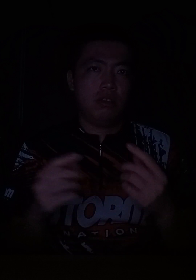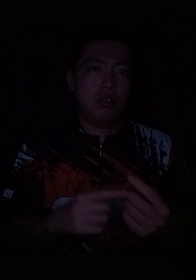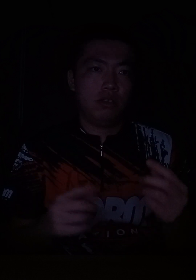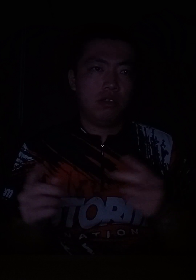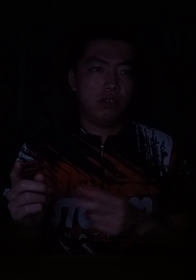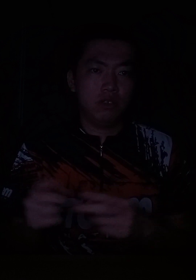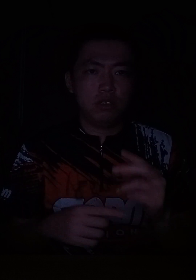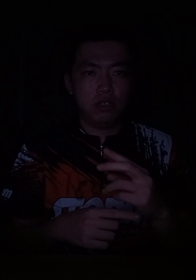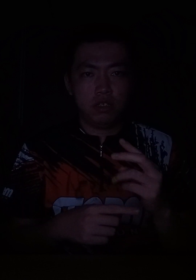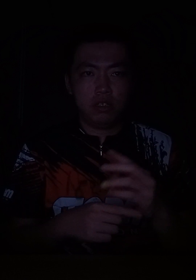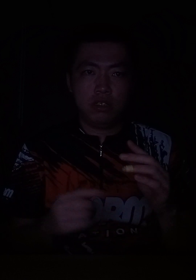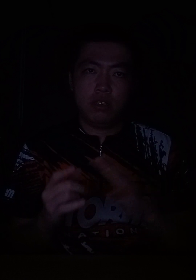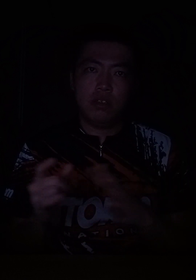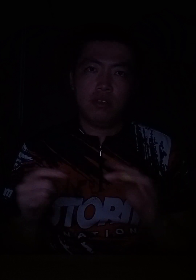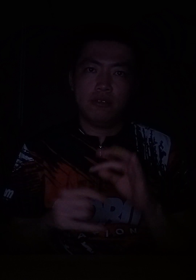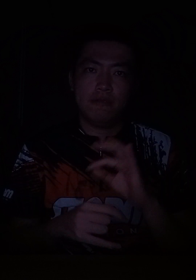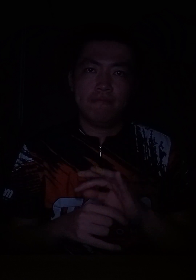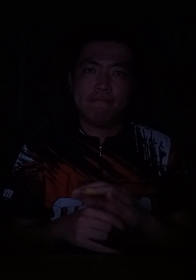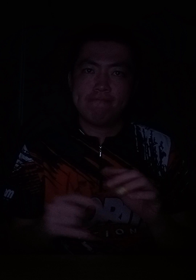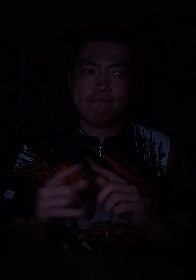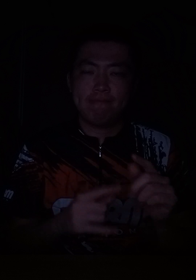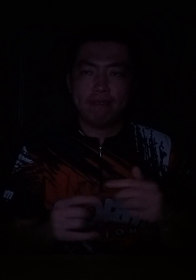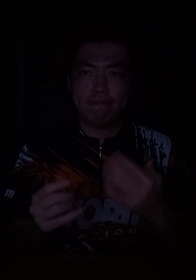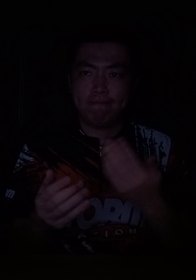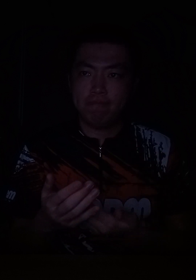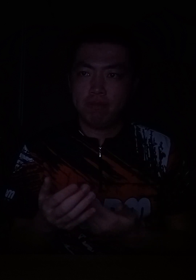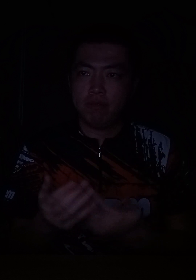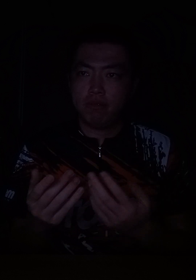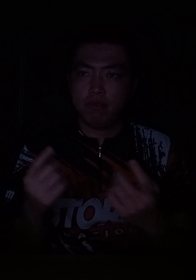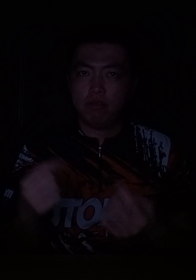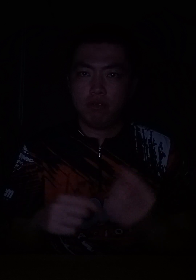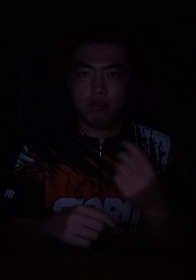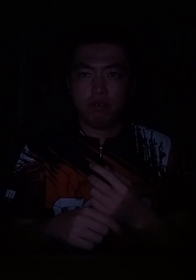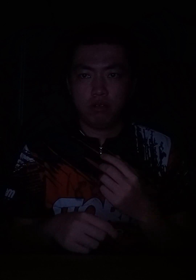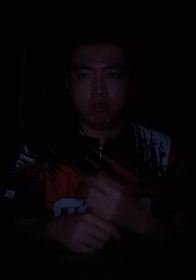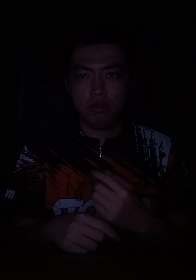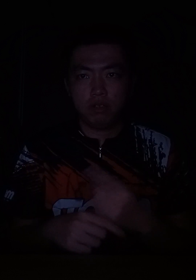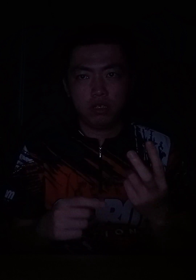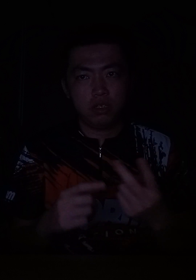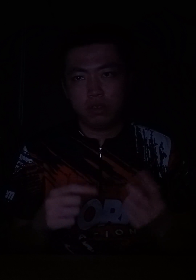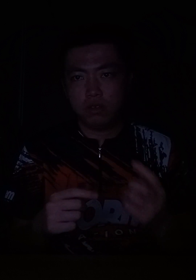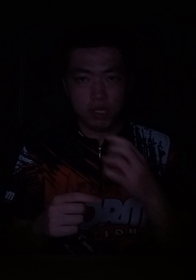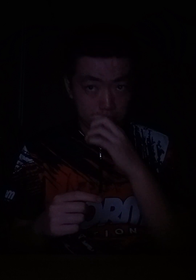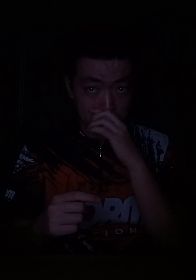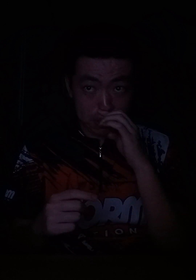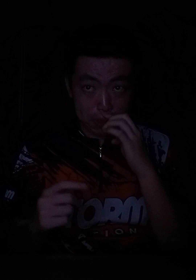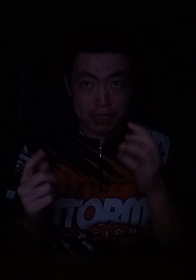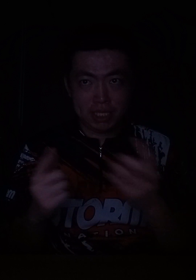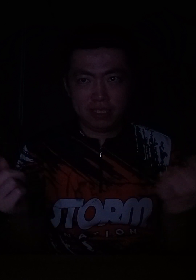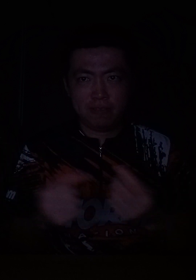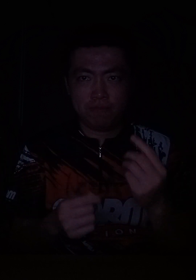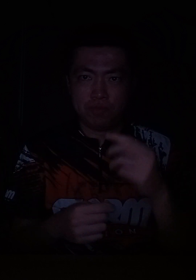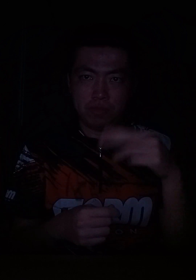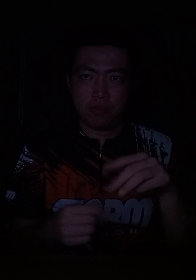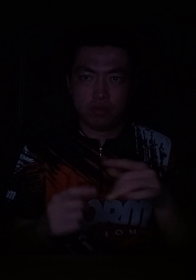작업 의무가 있습니다. 네. 그런데 이게 위반해도 처벌 규정도 없는 데다 2인 1조가 뭘 단위로 하는 건지가 명확하지가